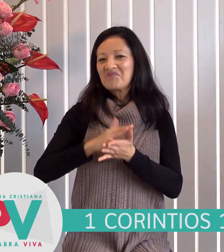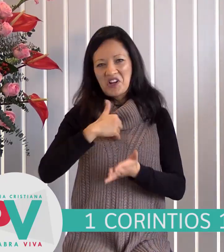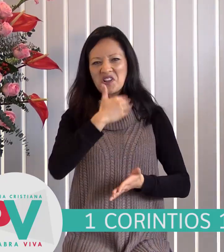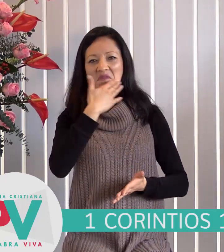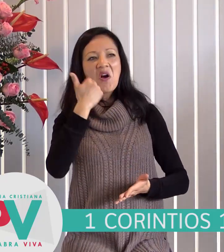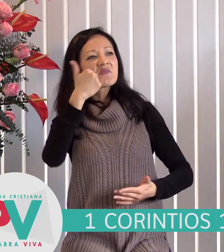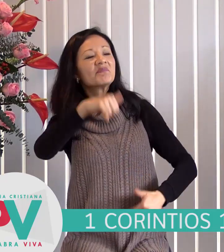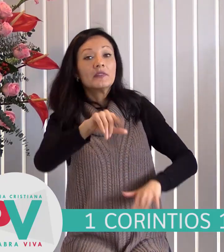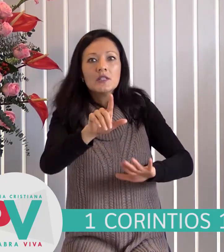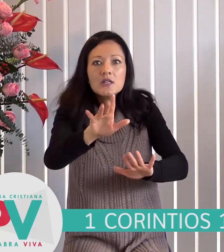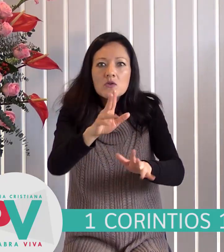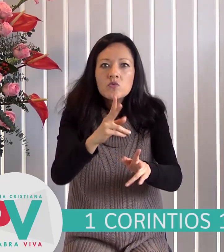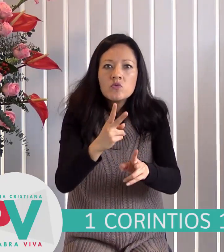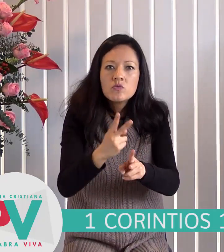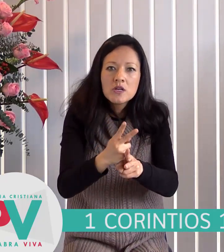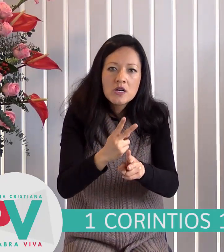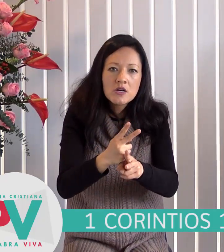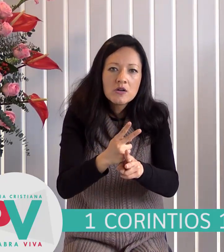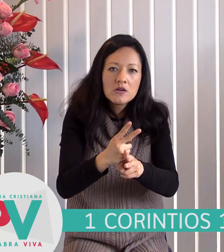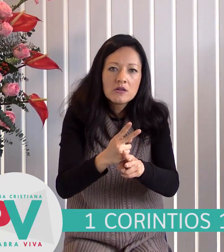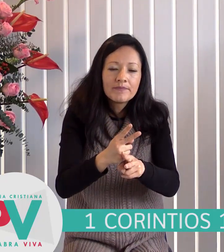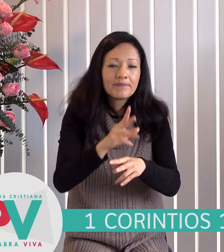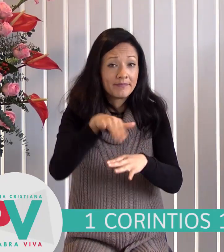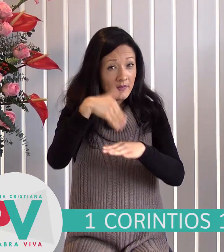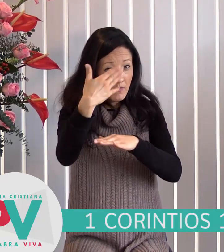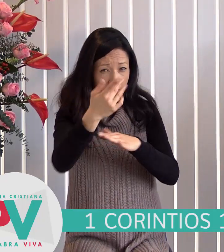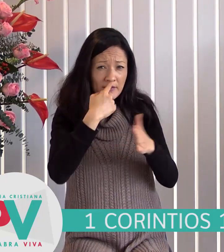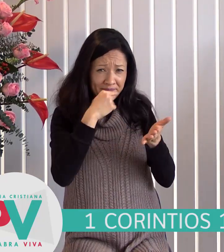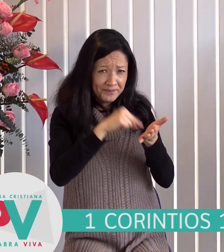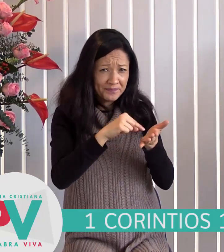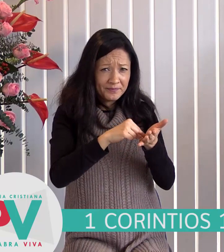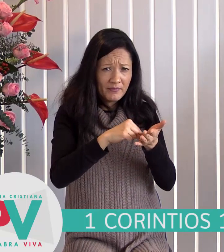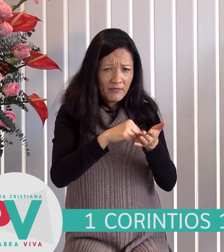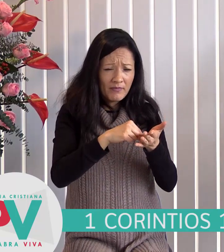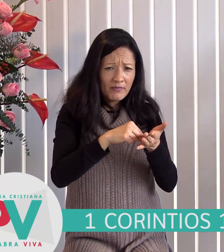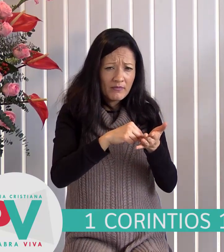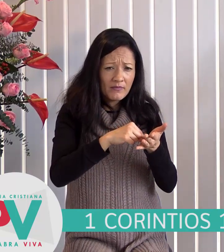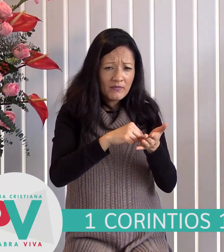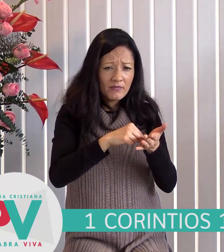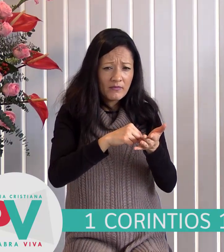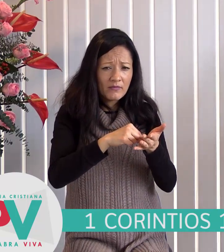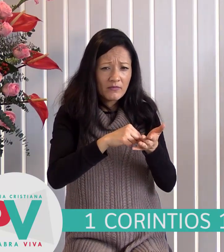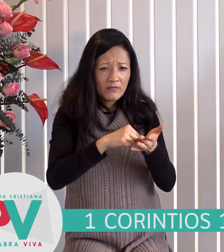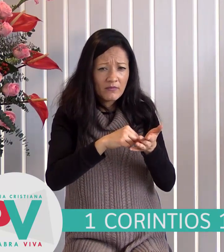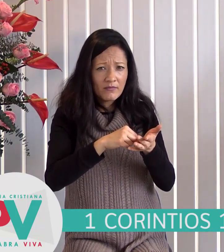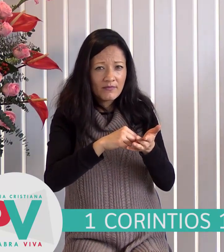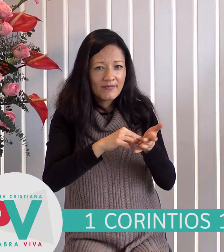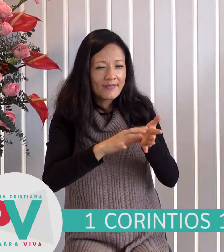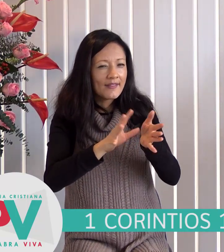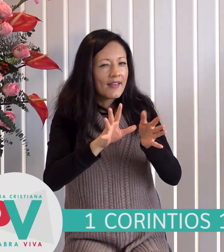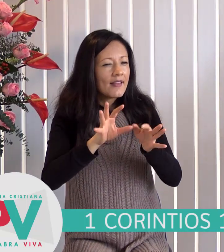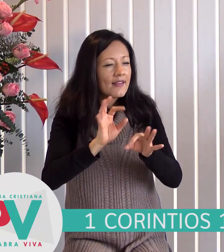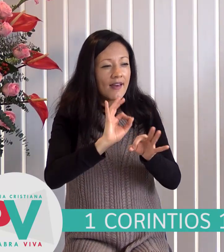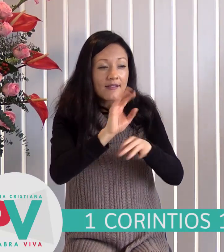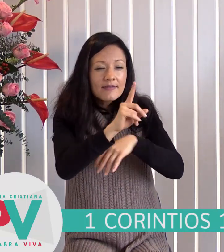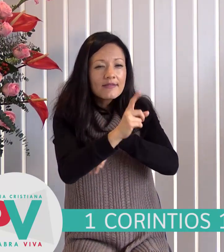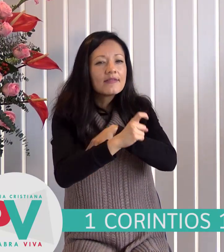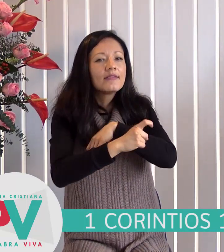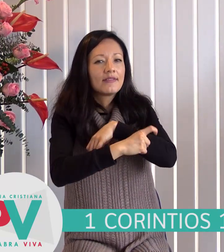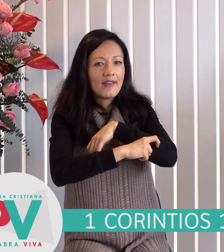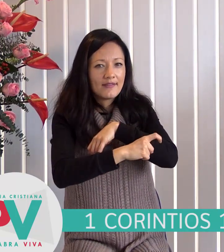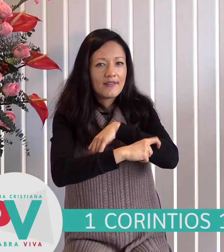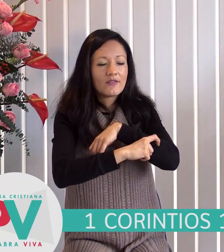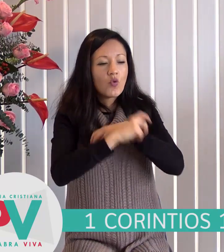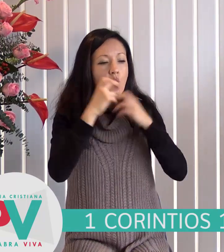mejor. No, viejo. Dice después, no os ha sobrevenido ninguna tentación que no